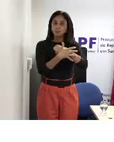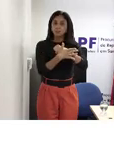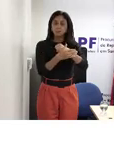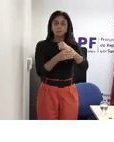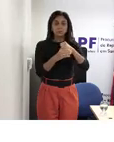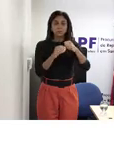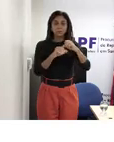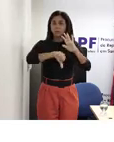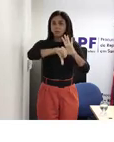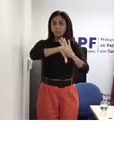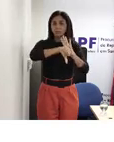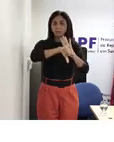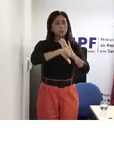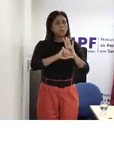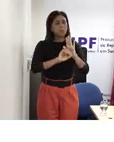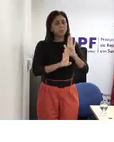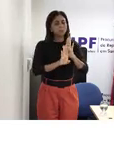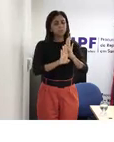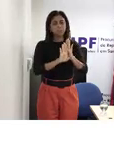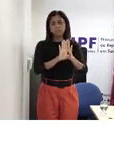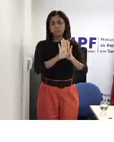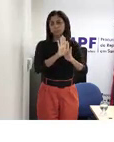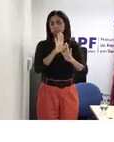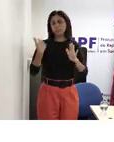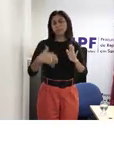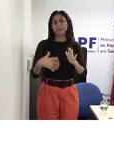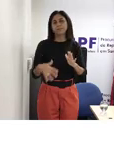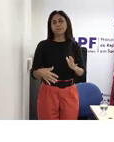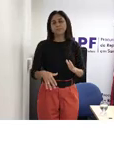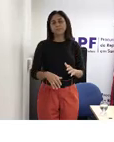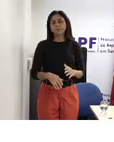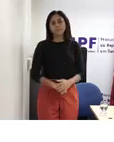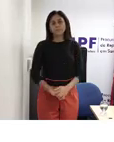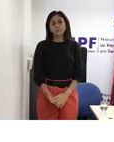para 2023 mais de 77% pode passar para